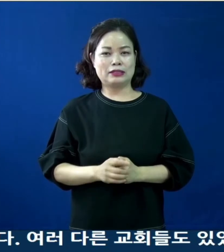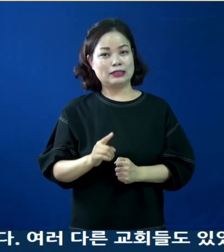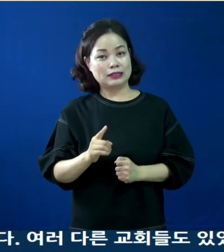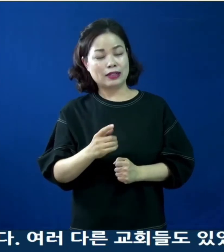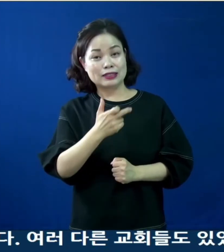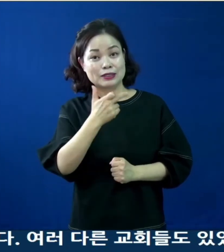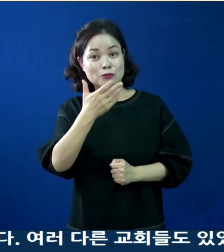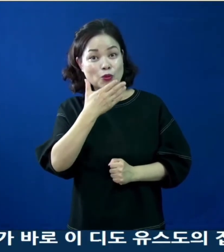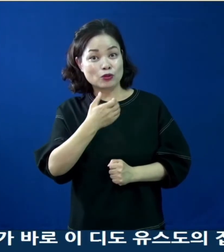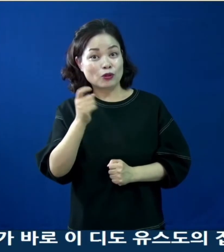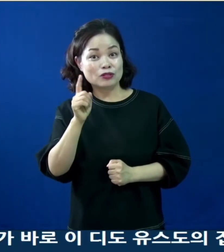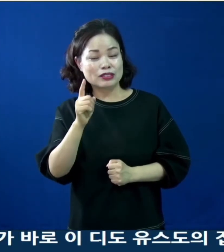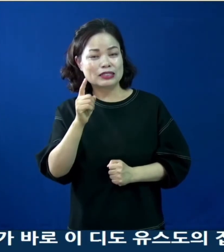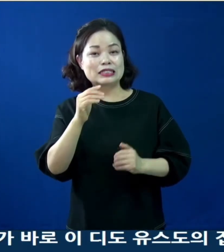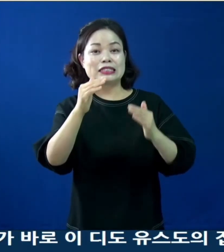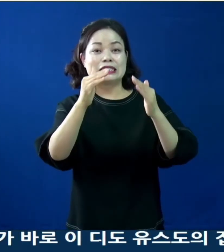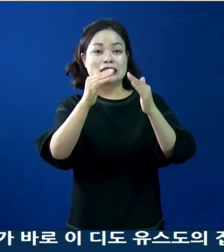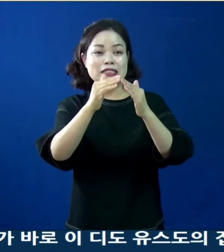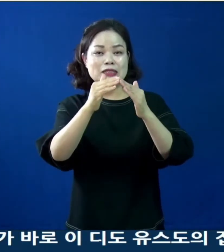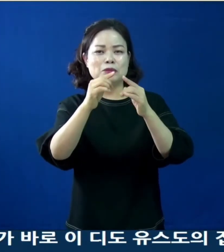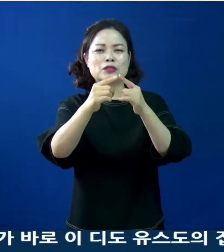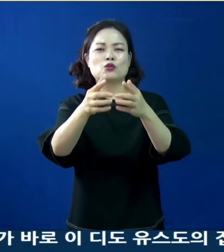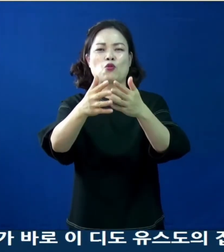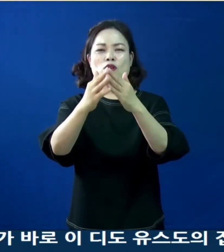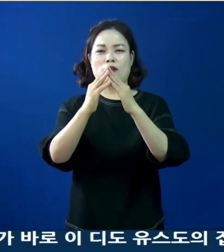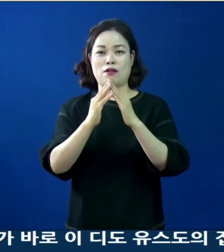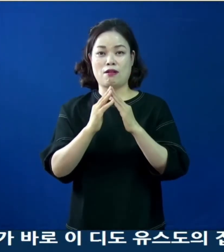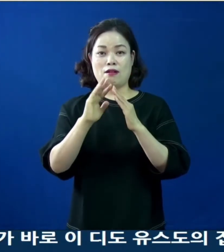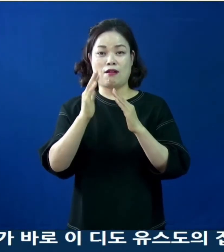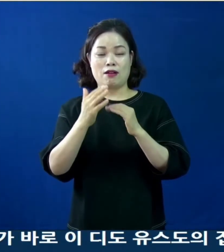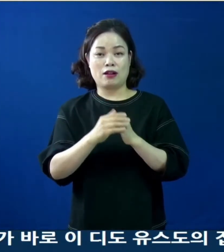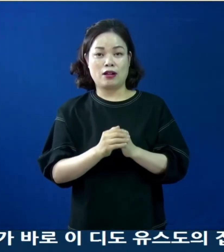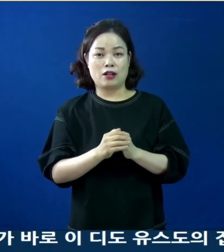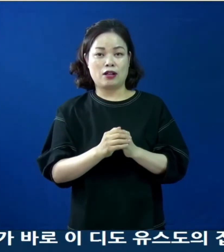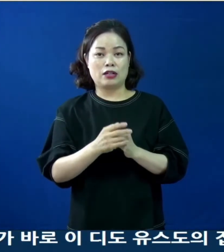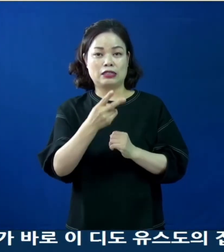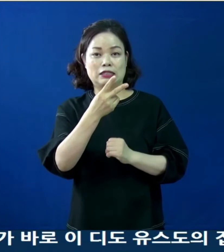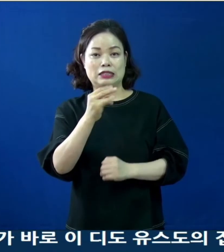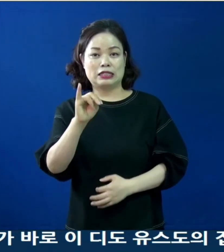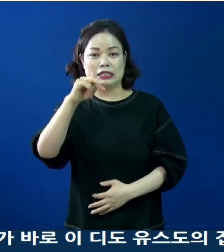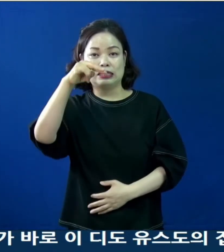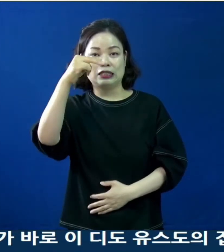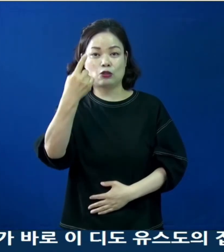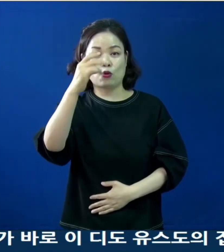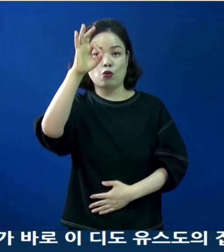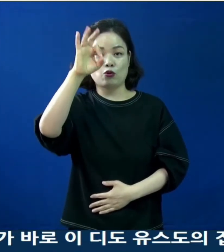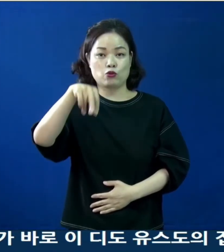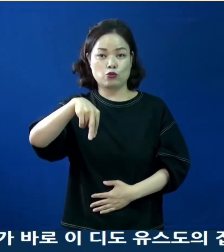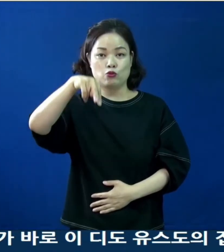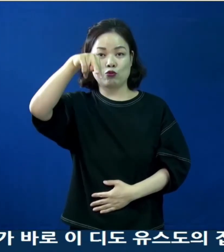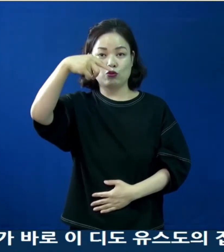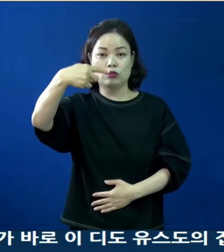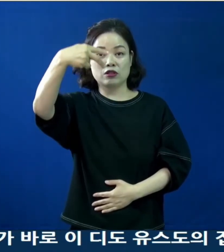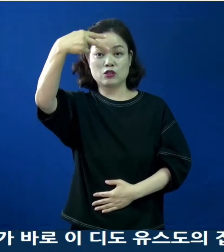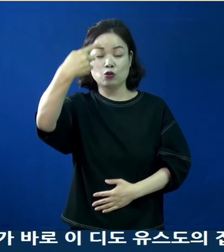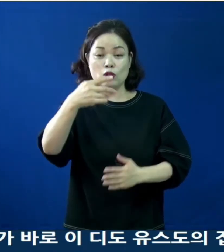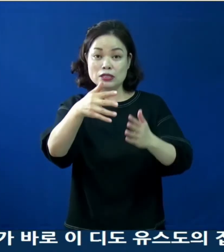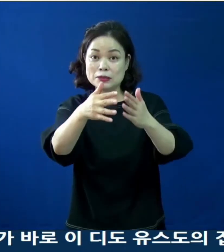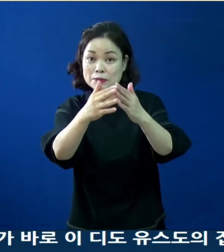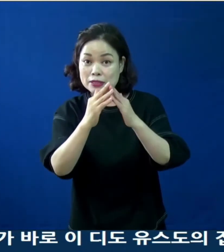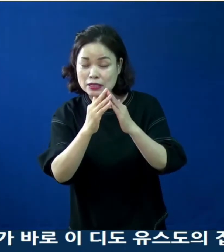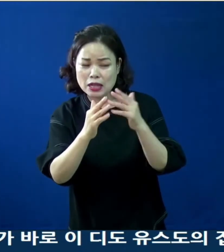이렇게 큰 복이 어디 있어요? 그 집에 교회가 세워졌잖아요. 그 디도 유스도 집에 교회가 세워졌는데 8절에 보니까